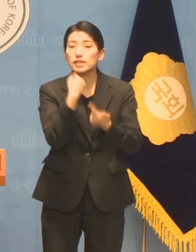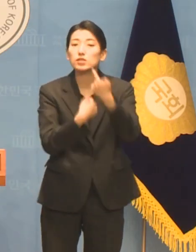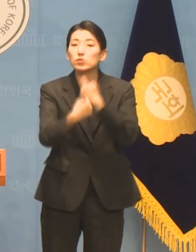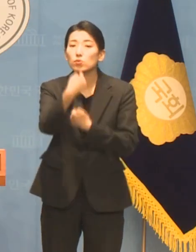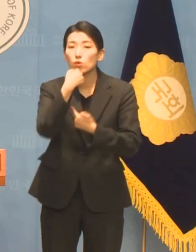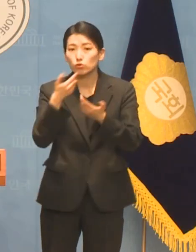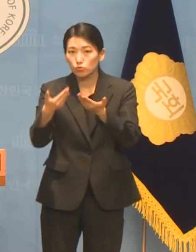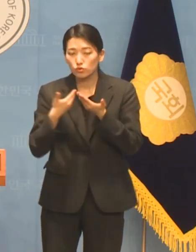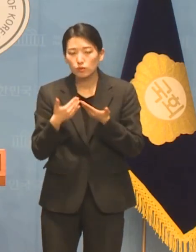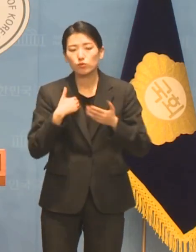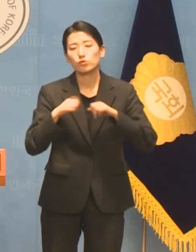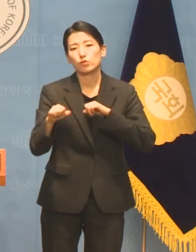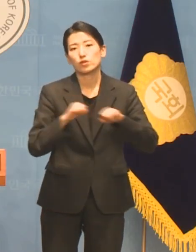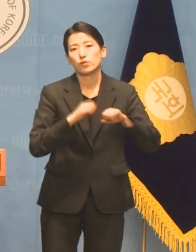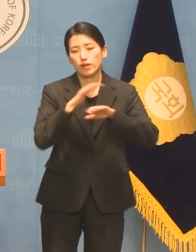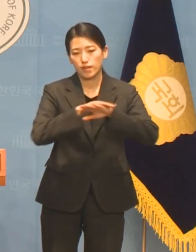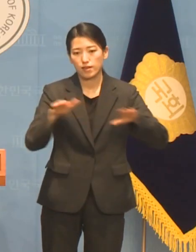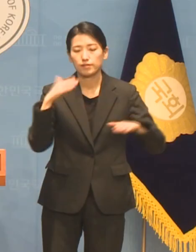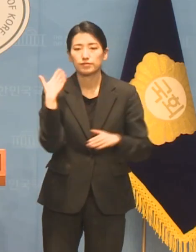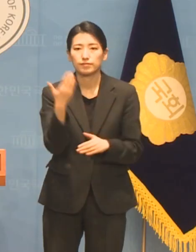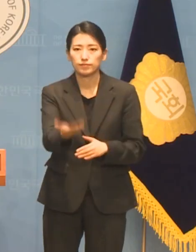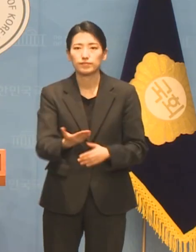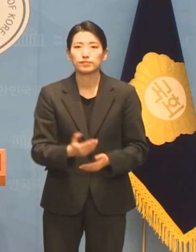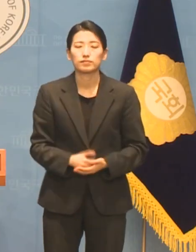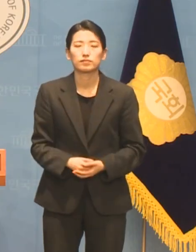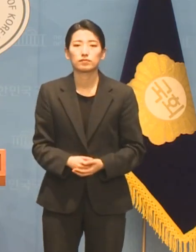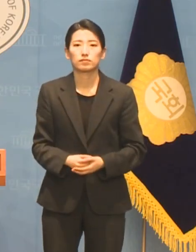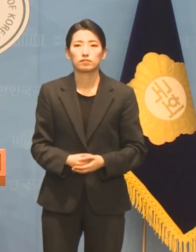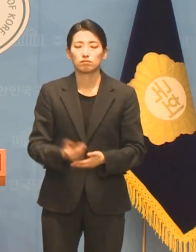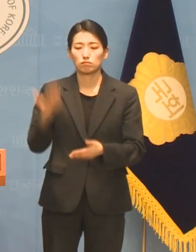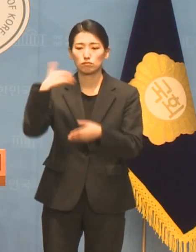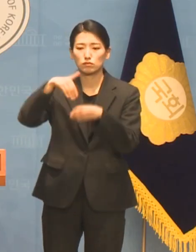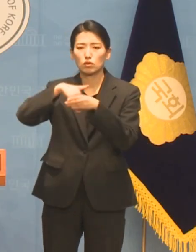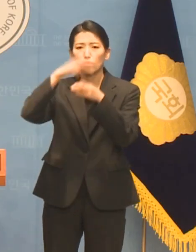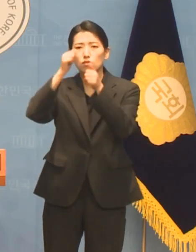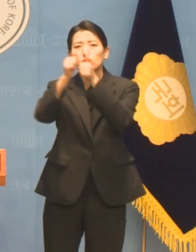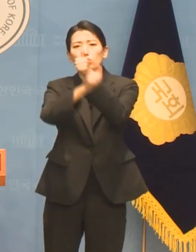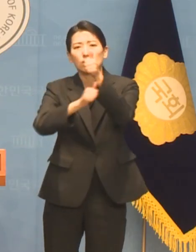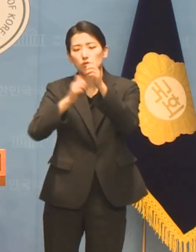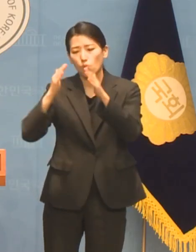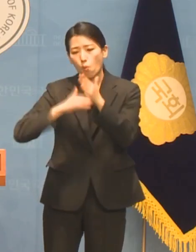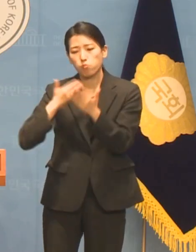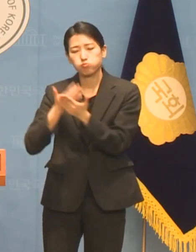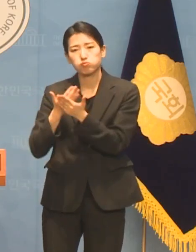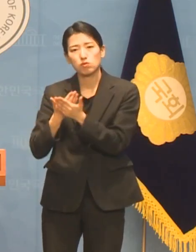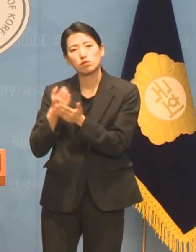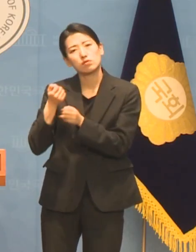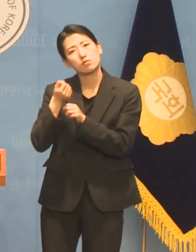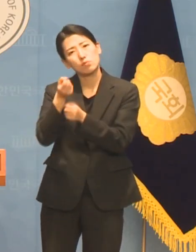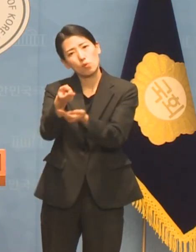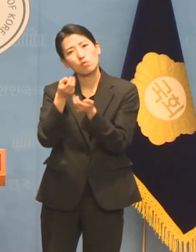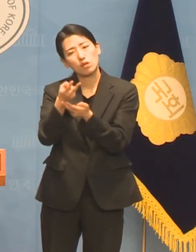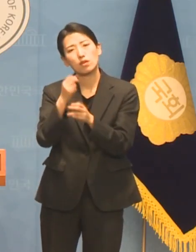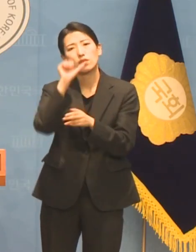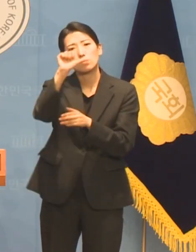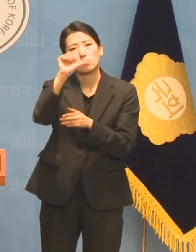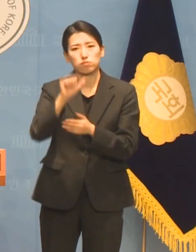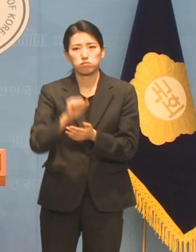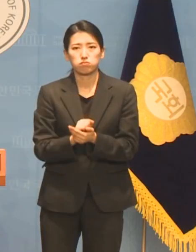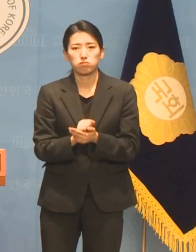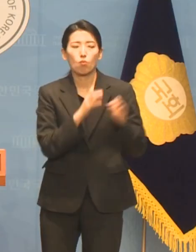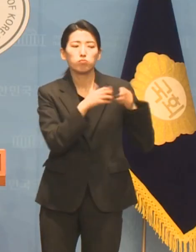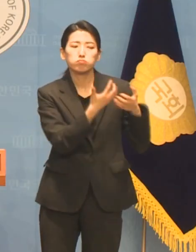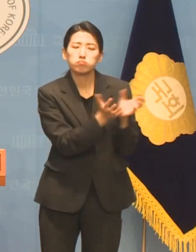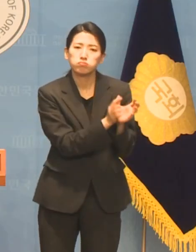그간 국민소통위원회에서는 선관위에 5차례 이상의 공문을 보내는 등 국민의힘 허위 현수막에 대해 철거